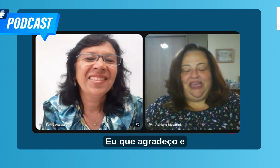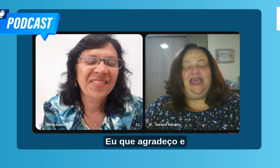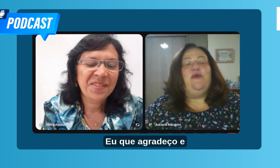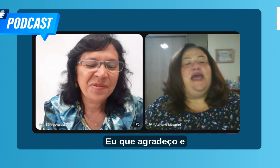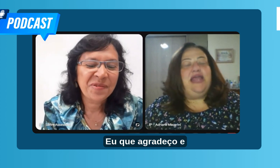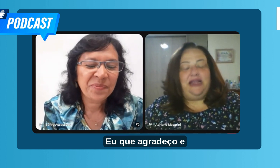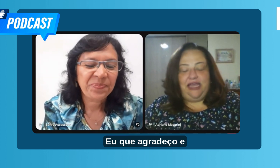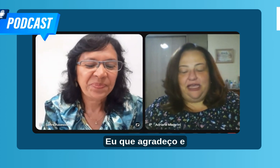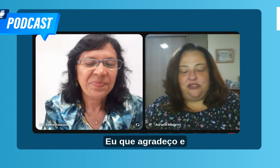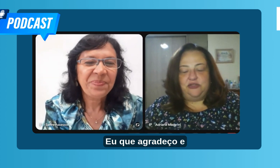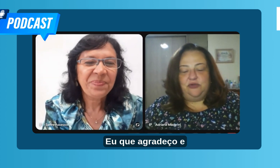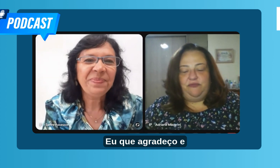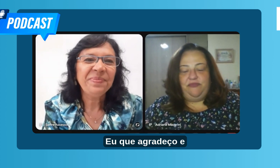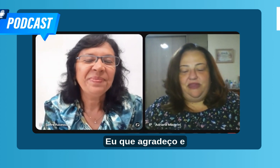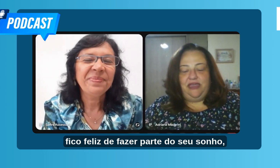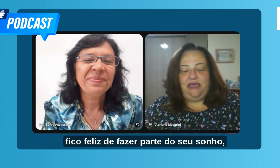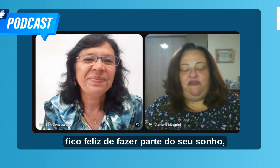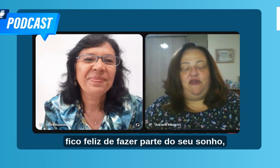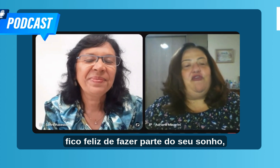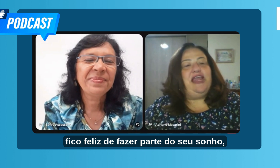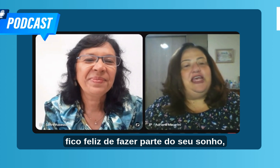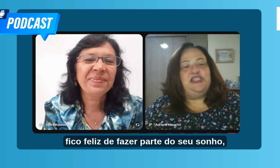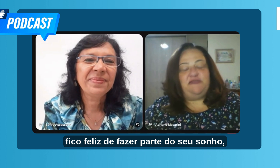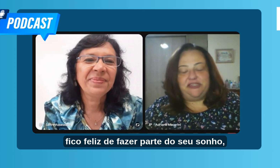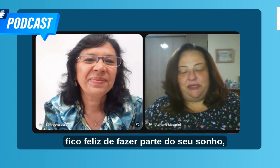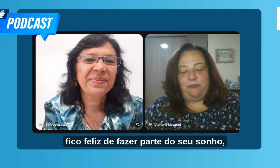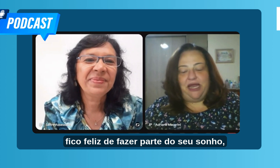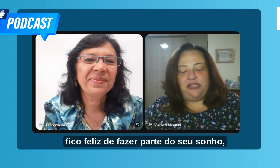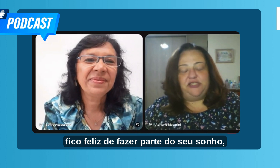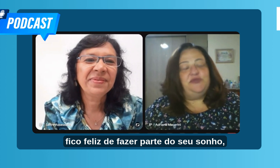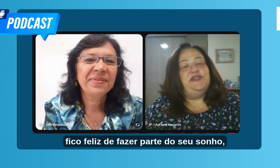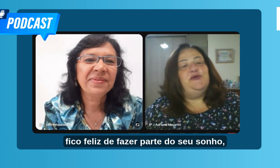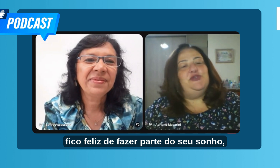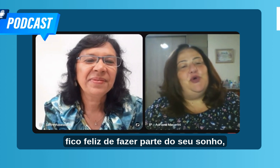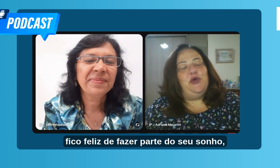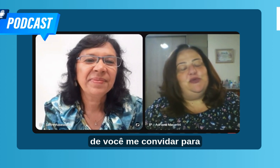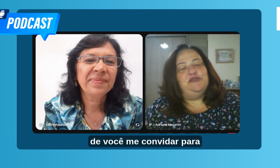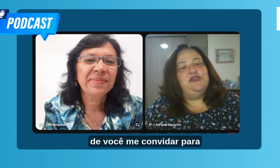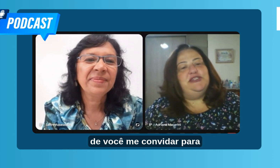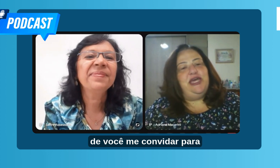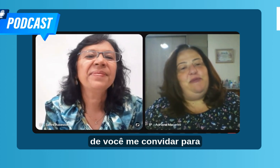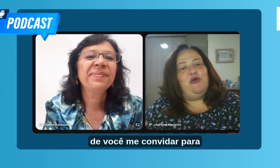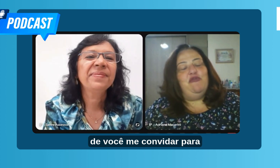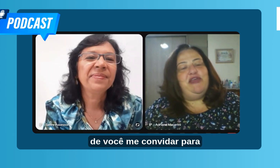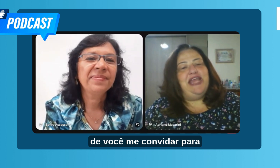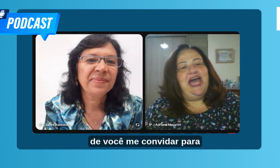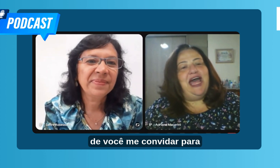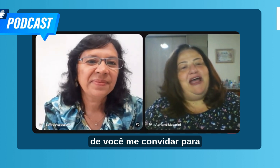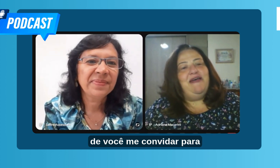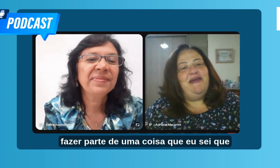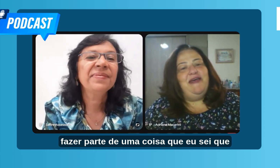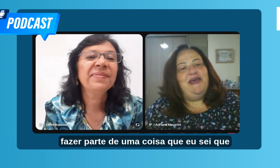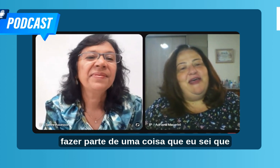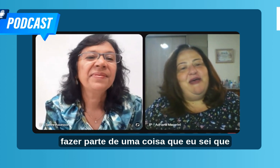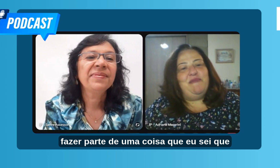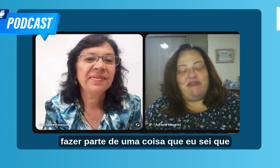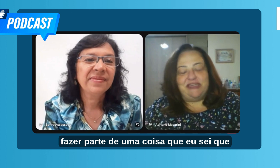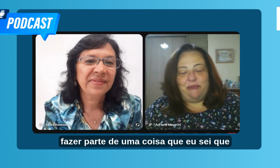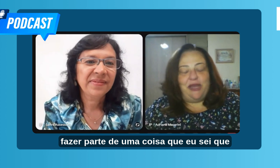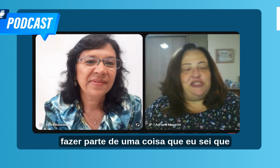Eu que agradeço e fico feliz de fazer parte do seu sonho, de você me convidar para fazer parte de